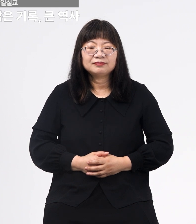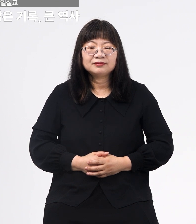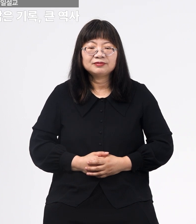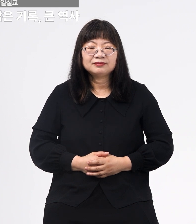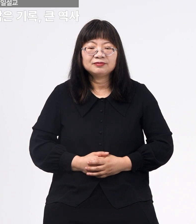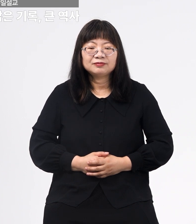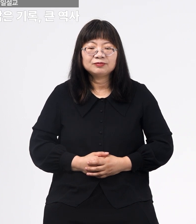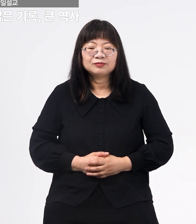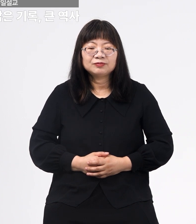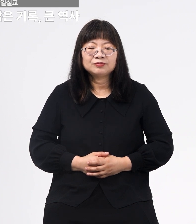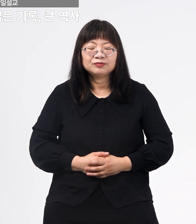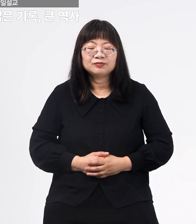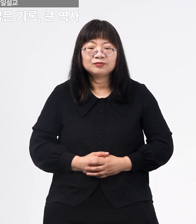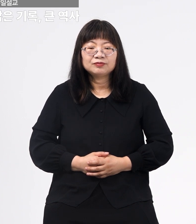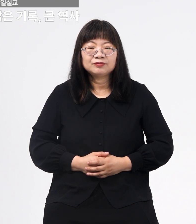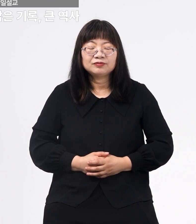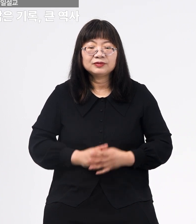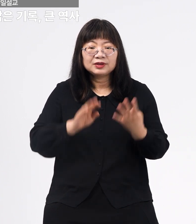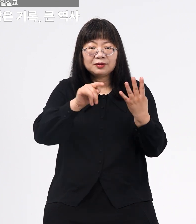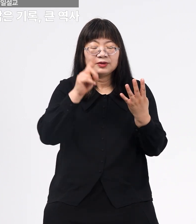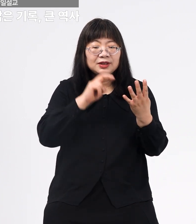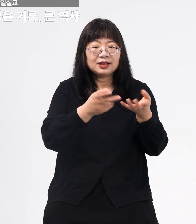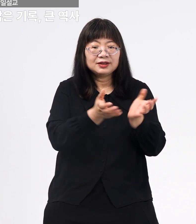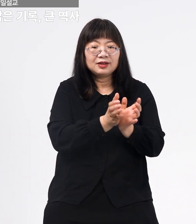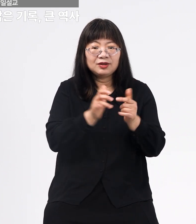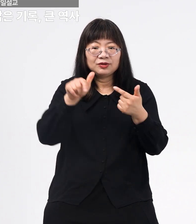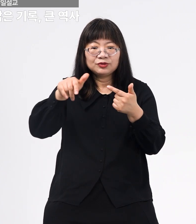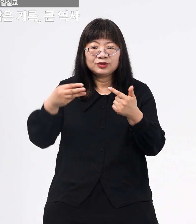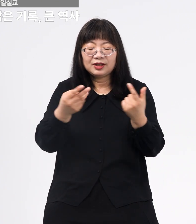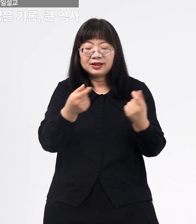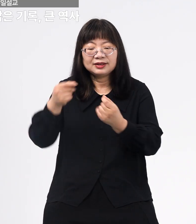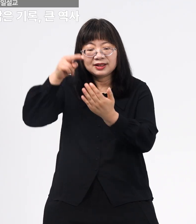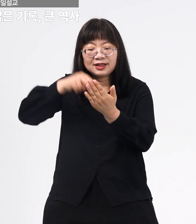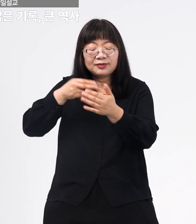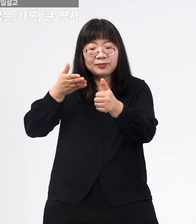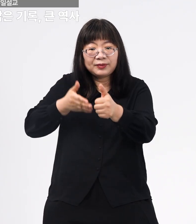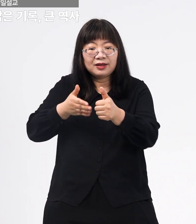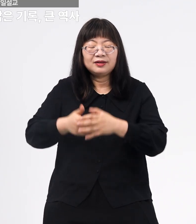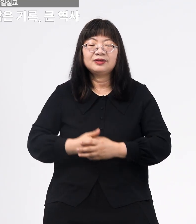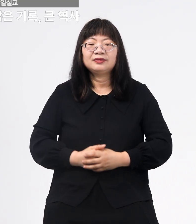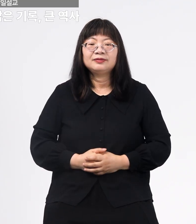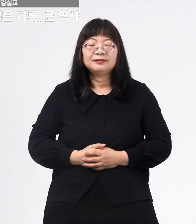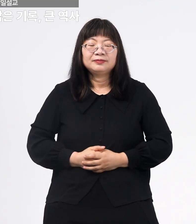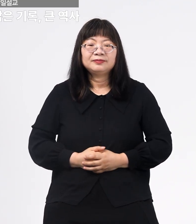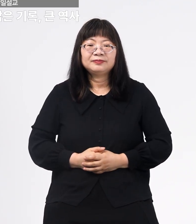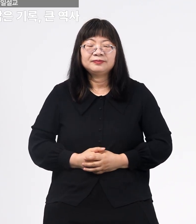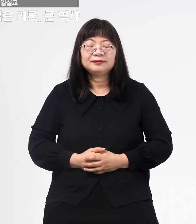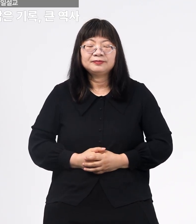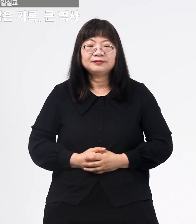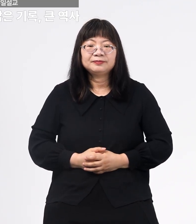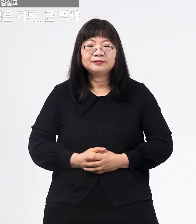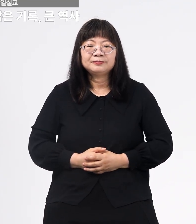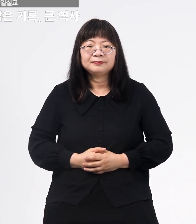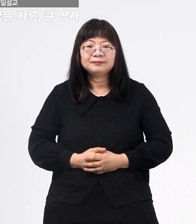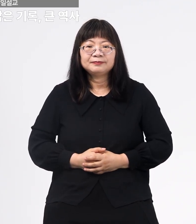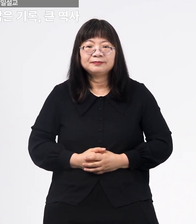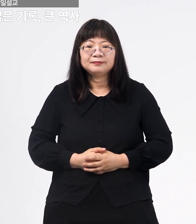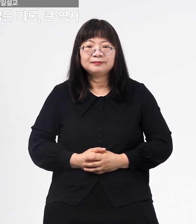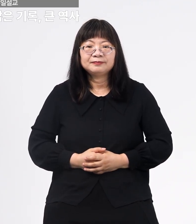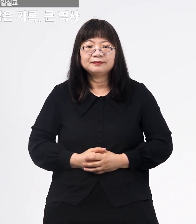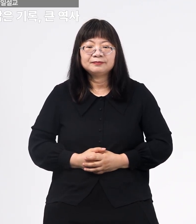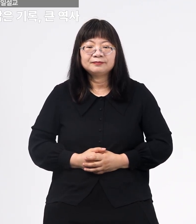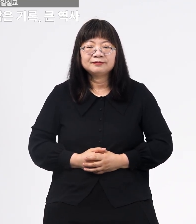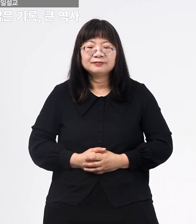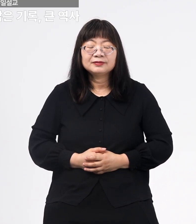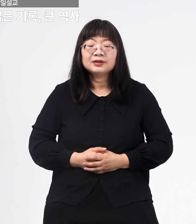우리 사부 찬양대 6절을 한번 전체 같이 읽습니다. 사부 찬양대만 시작.